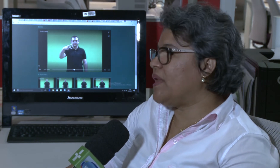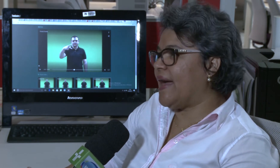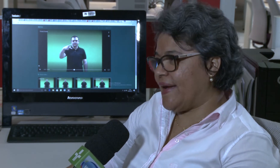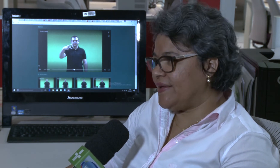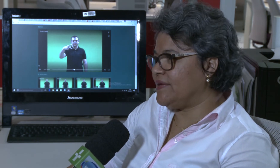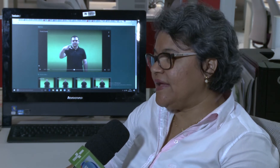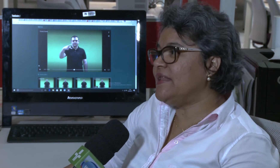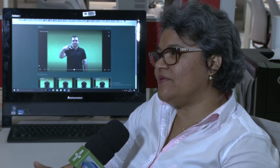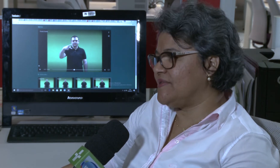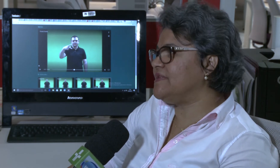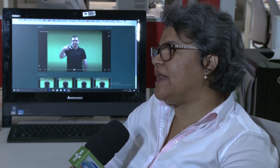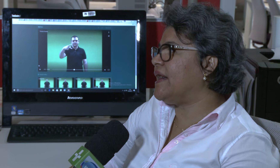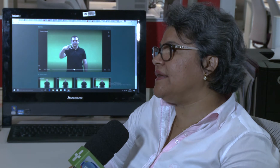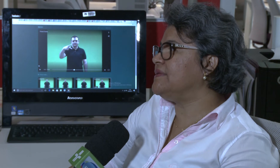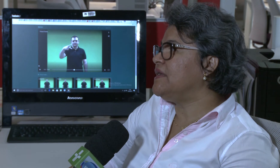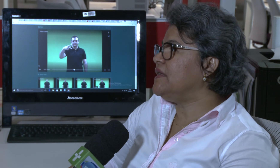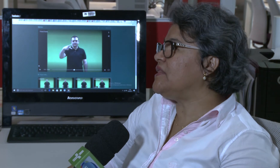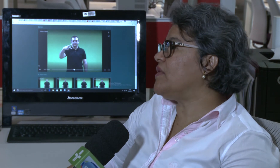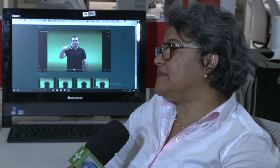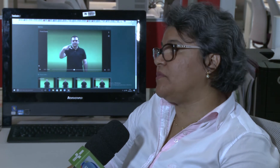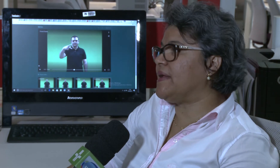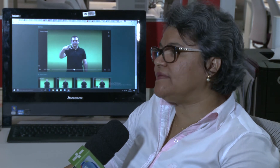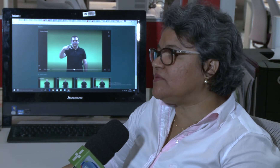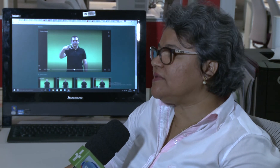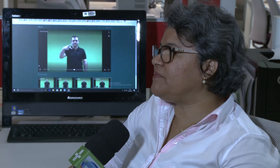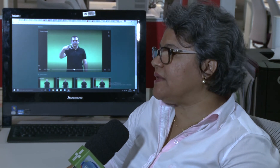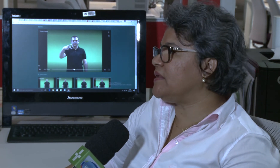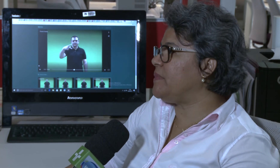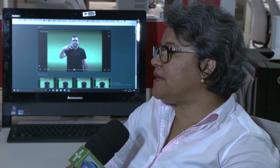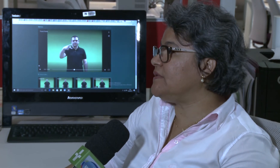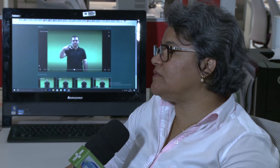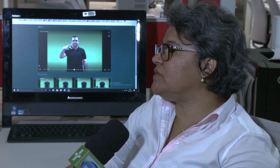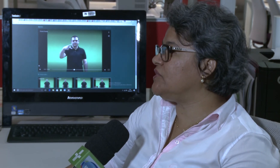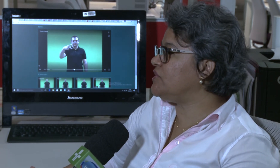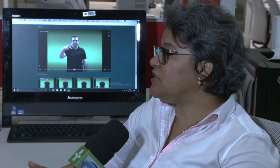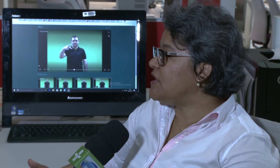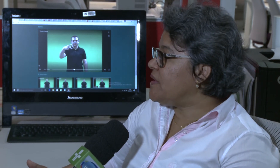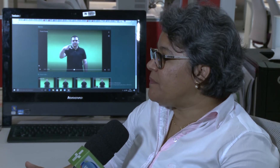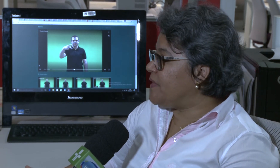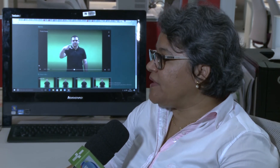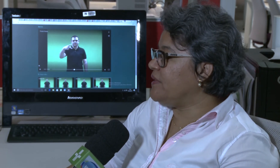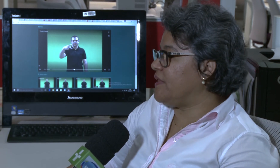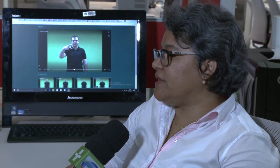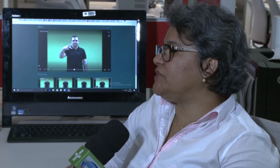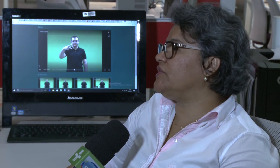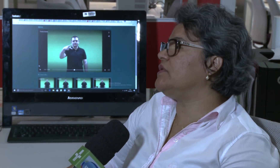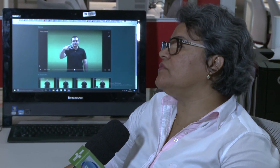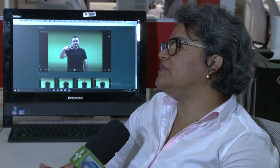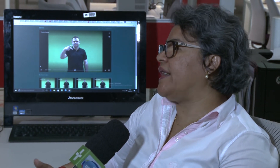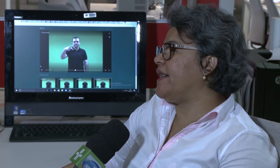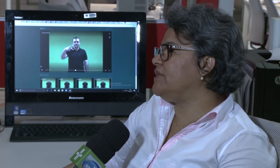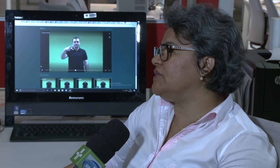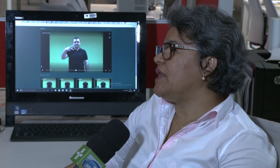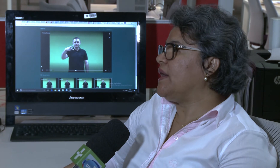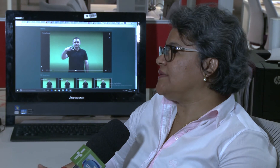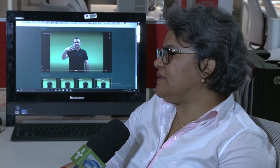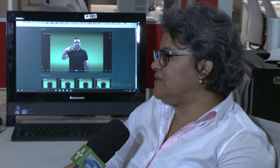em língua de sinais então fazer o brasil está despertando para isso então a gente tem entende que um site acessível